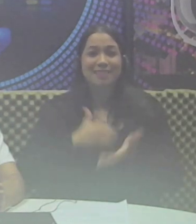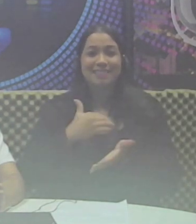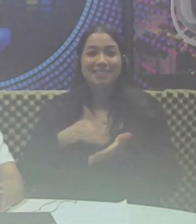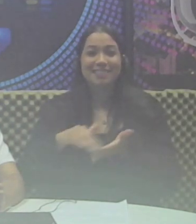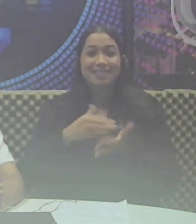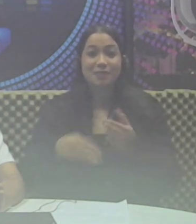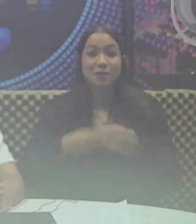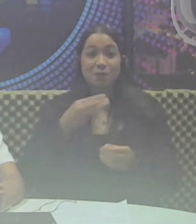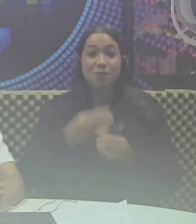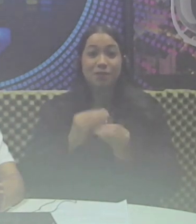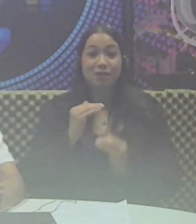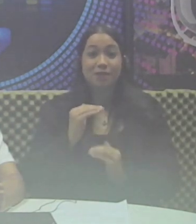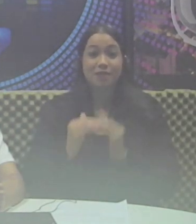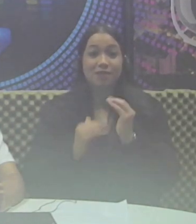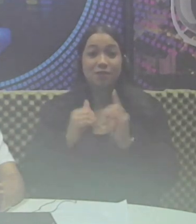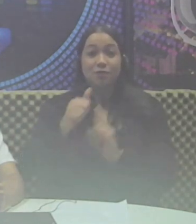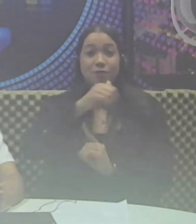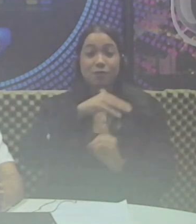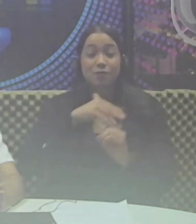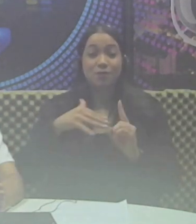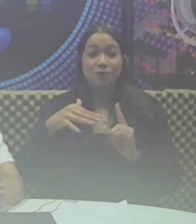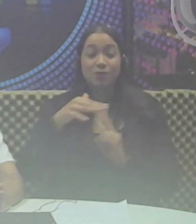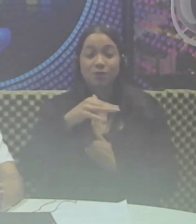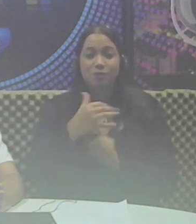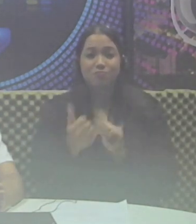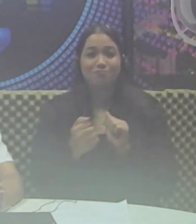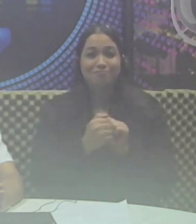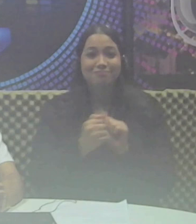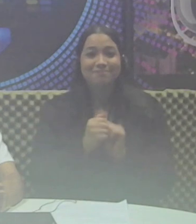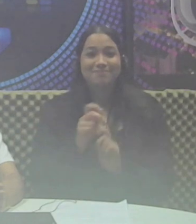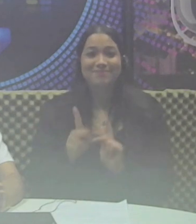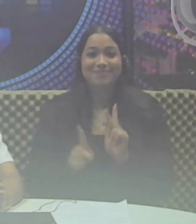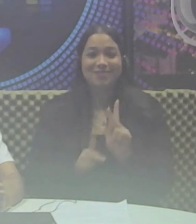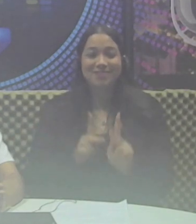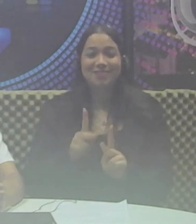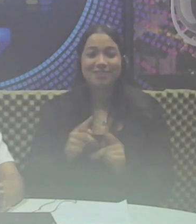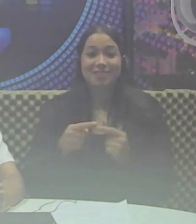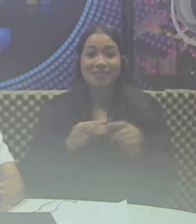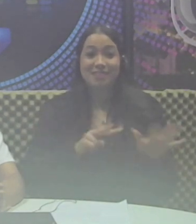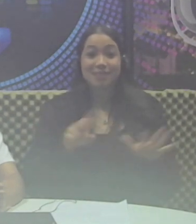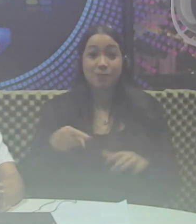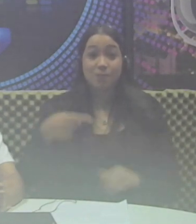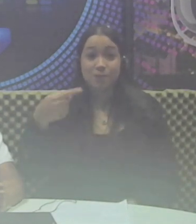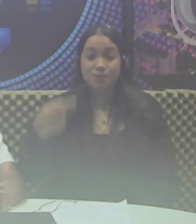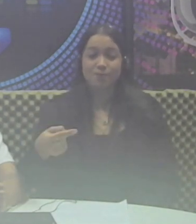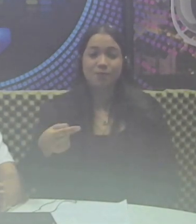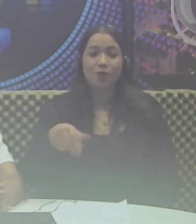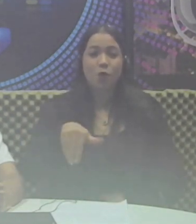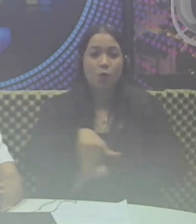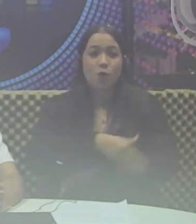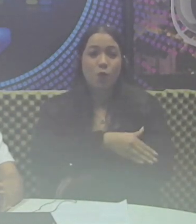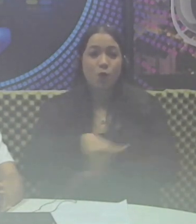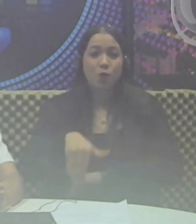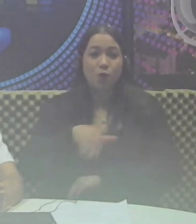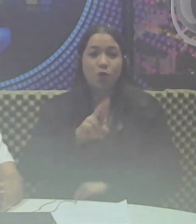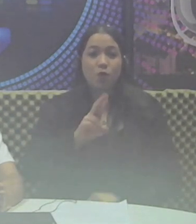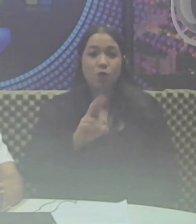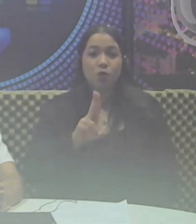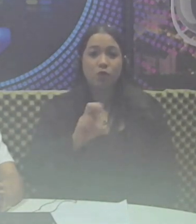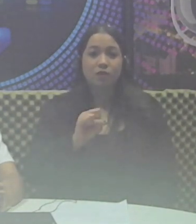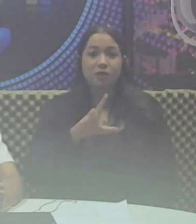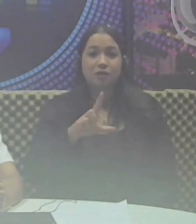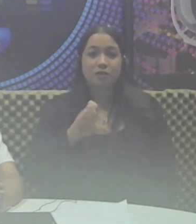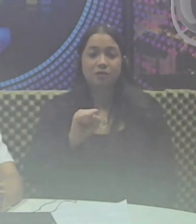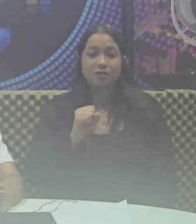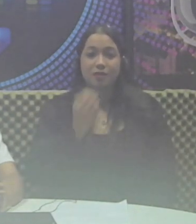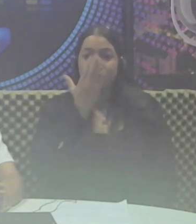Municipal de Desenvolvimento Social para mais perto da população. E na próxima semana estará na Rua dos Russels, em frente à